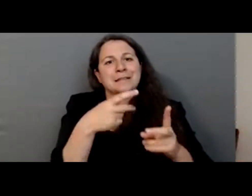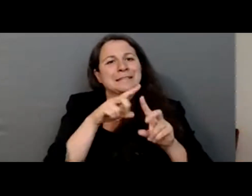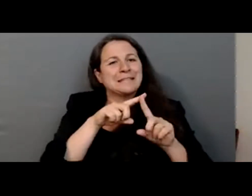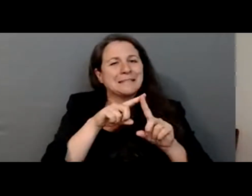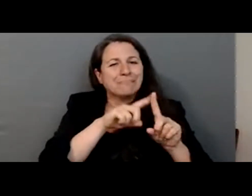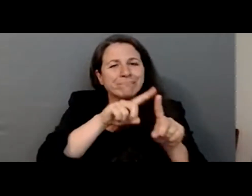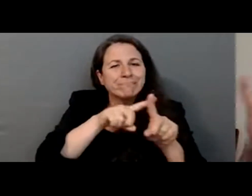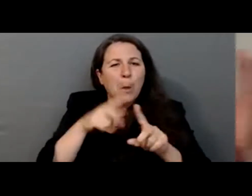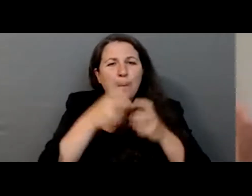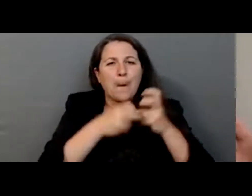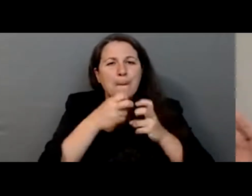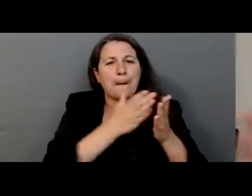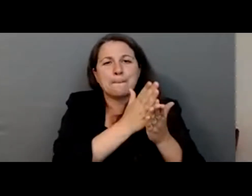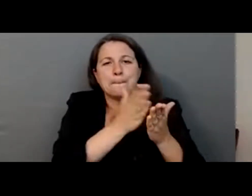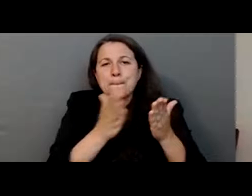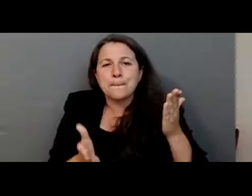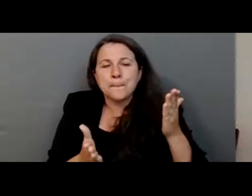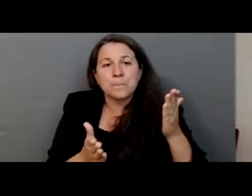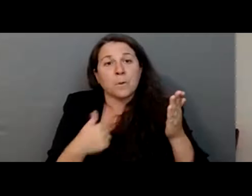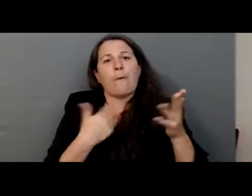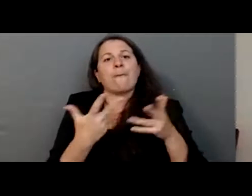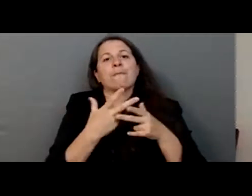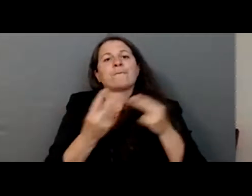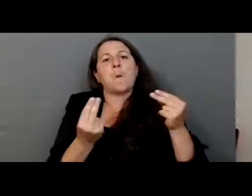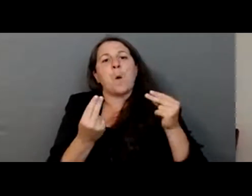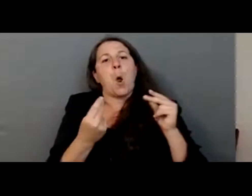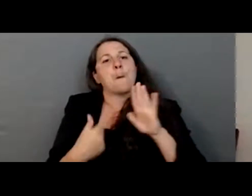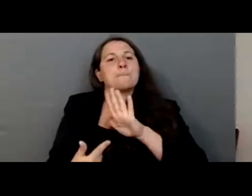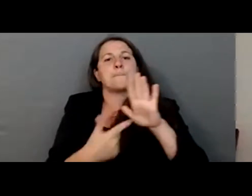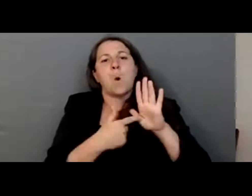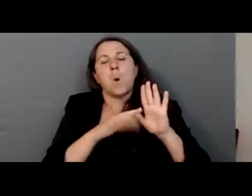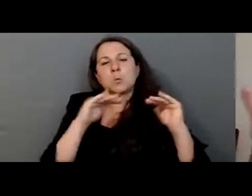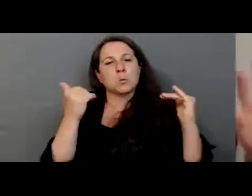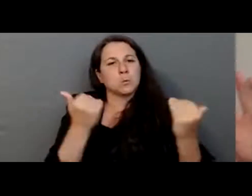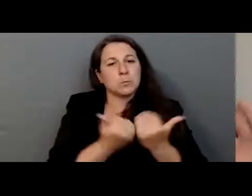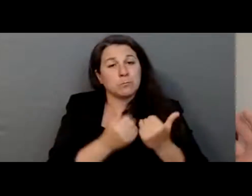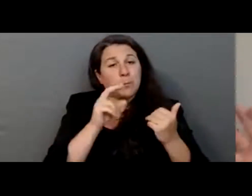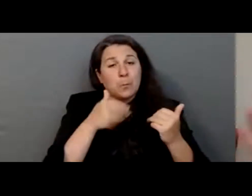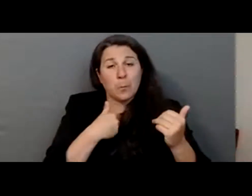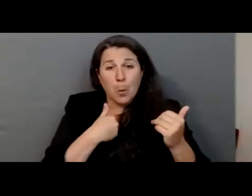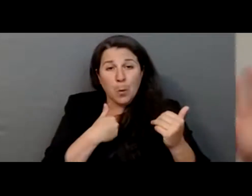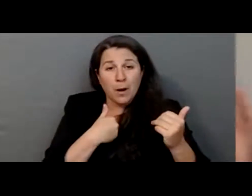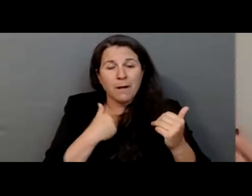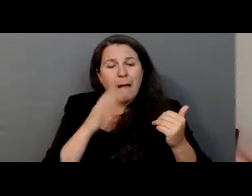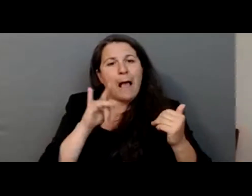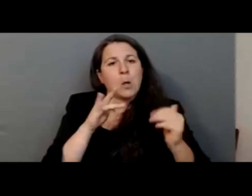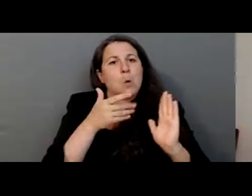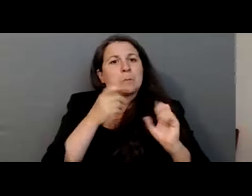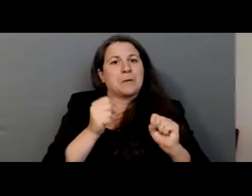de présenter un tableau complet, parce que, encore une fois, c'est une question qui est beaucoup plus vaste qu'il ne pourrait